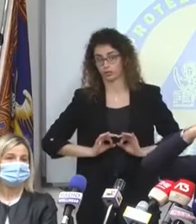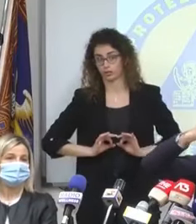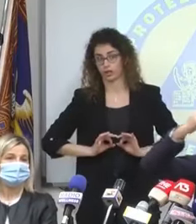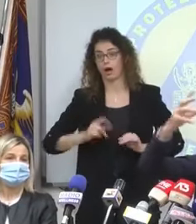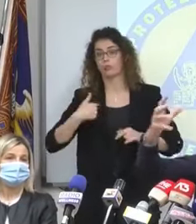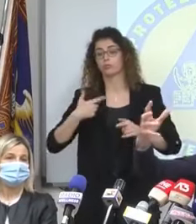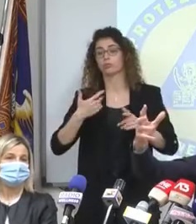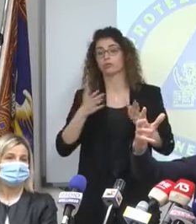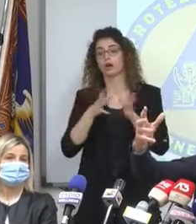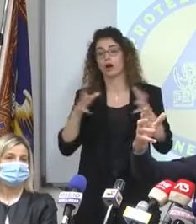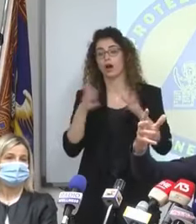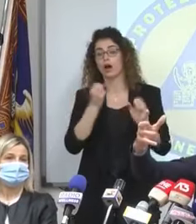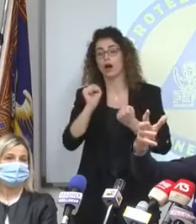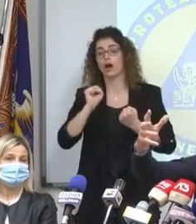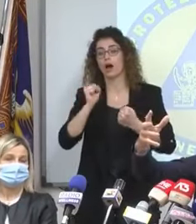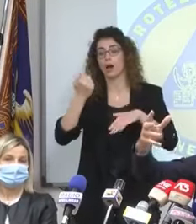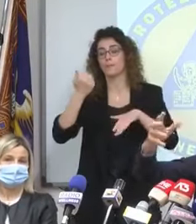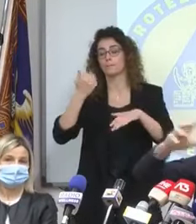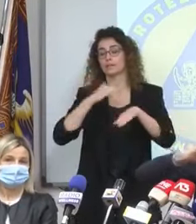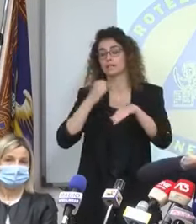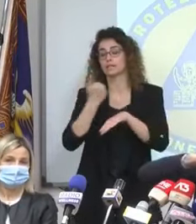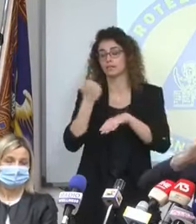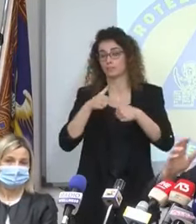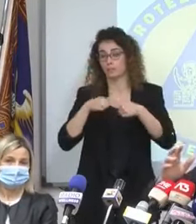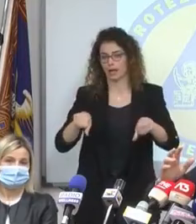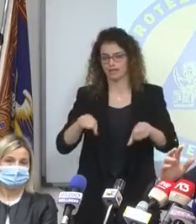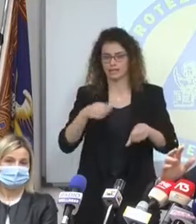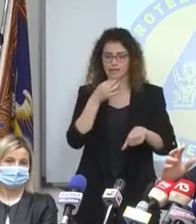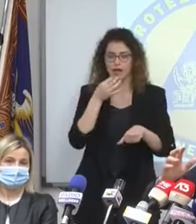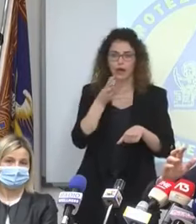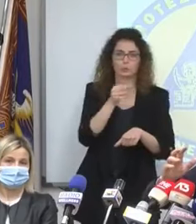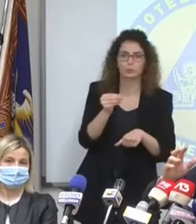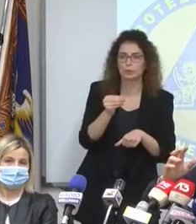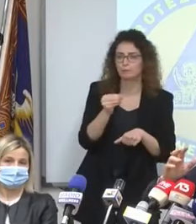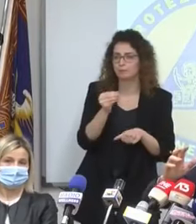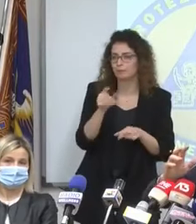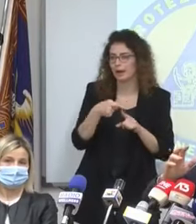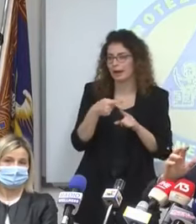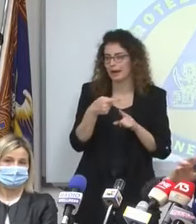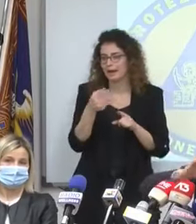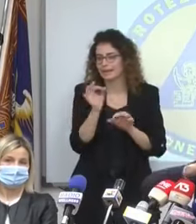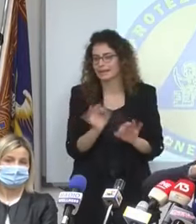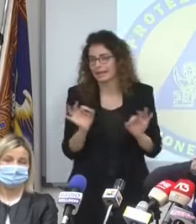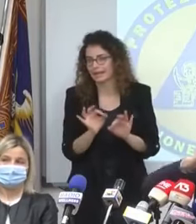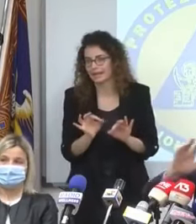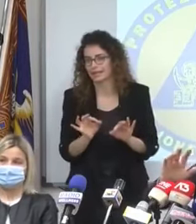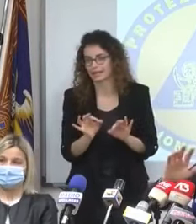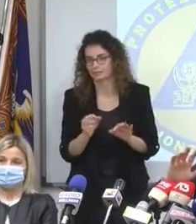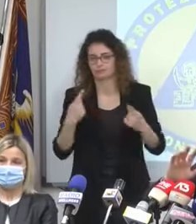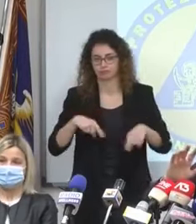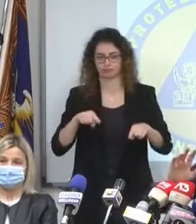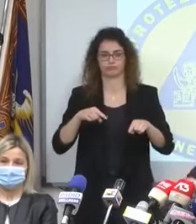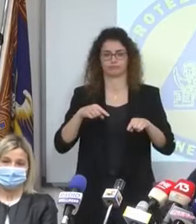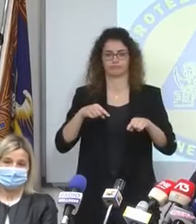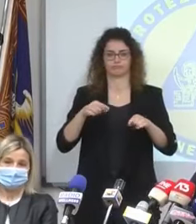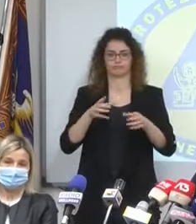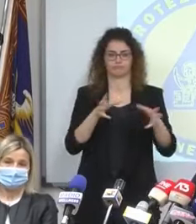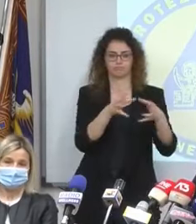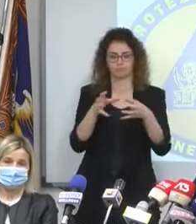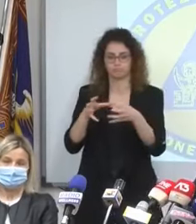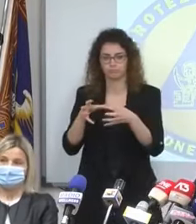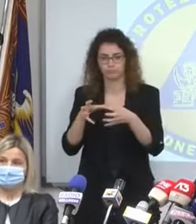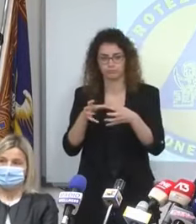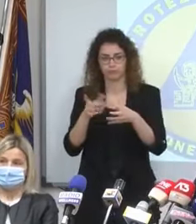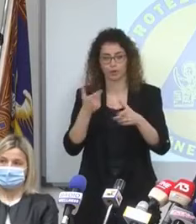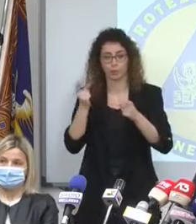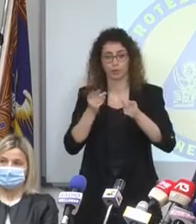le famose categorie essenziali, che vuol dire tutto e niente. E anche lì, per la proprietà transitiva, quando entri